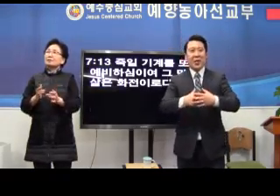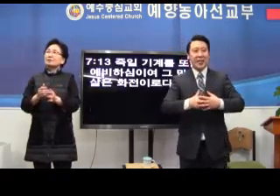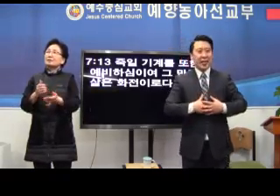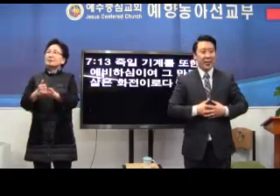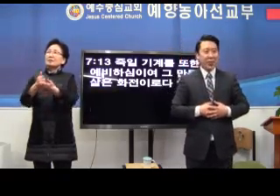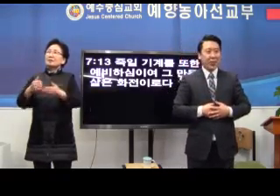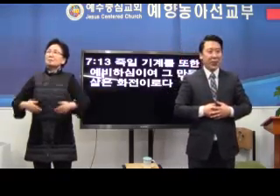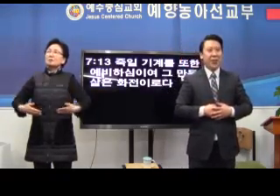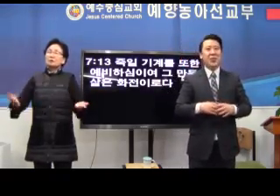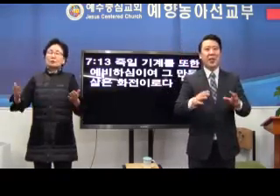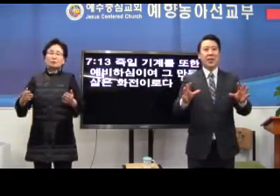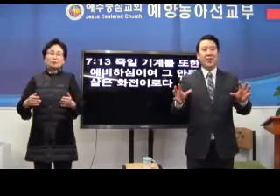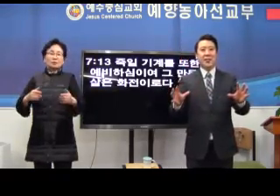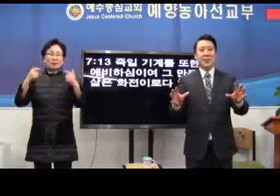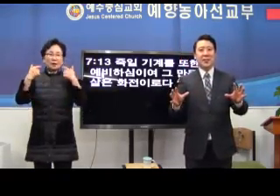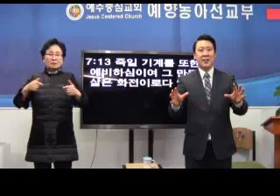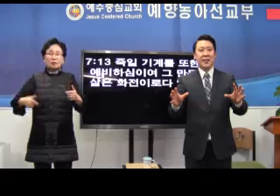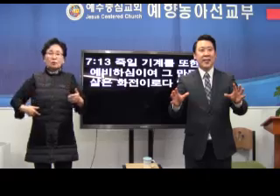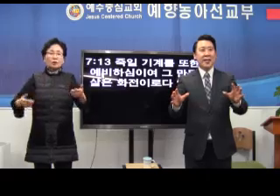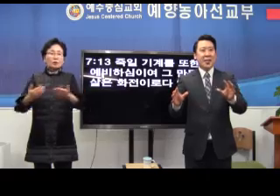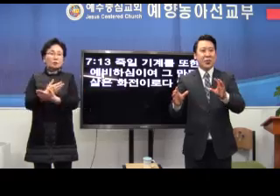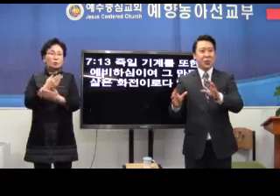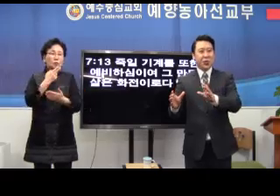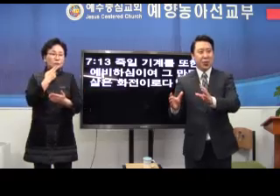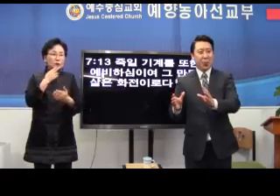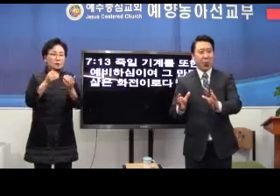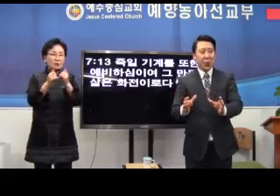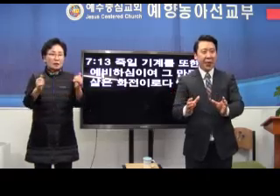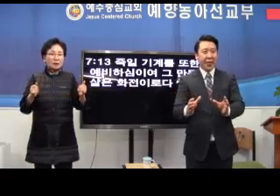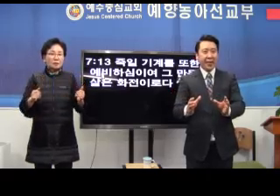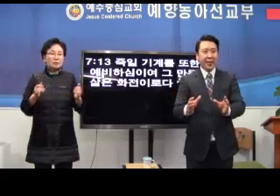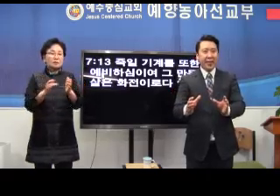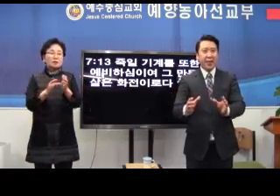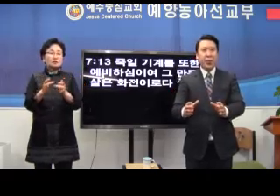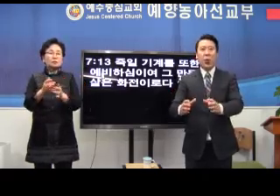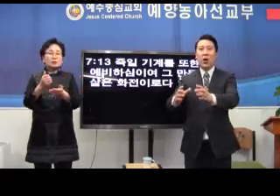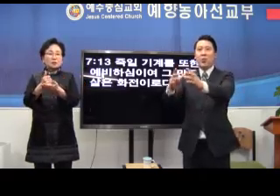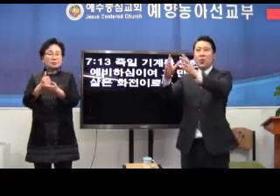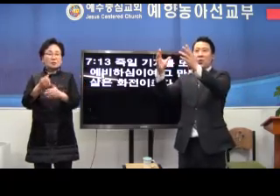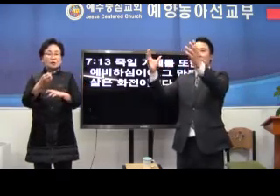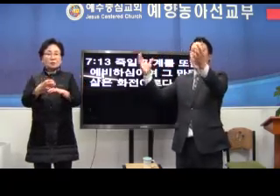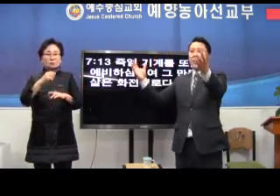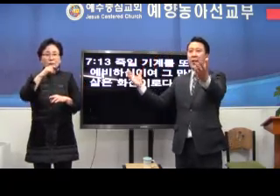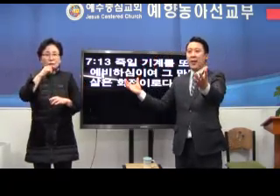회개하지 않고 이런 자에게는 예수 그리스도의 보혈의 놀라운 천국의 은혜가